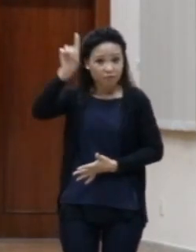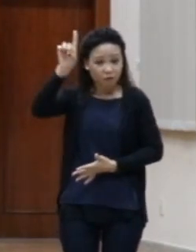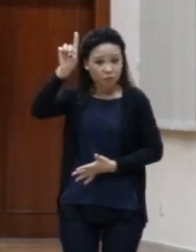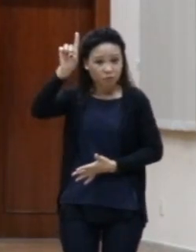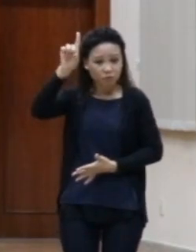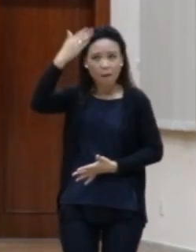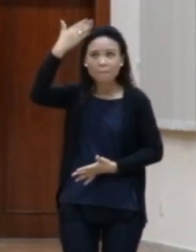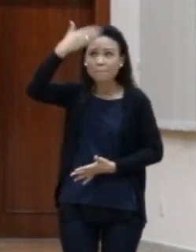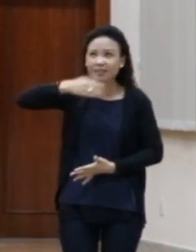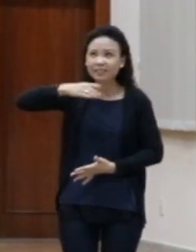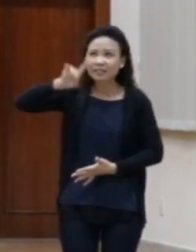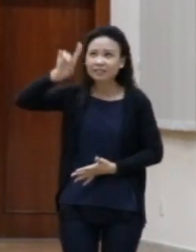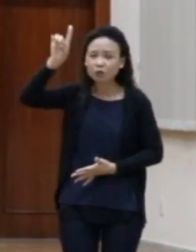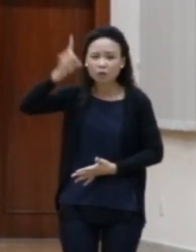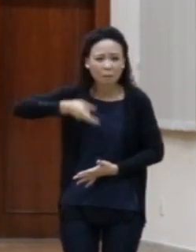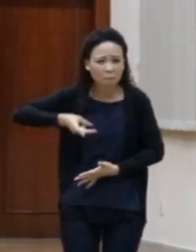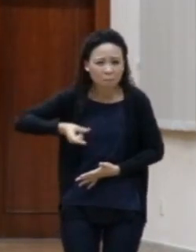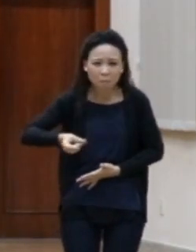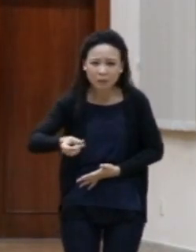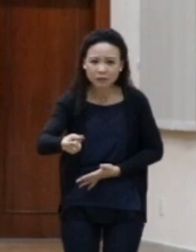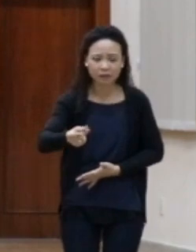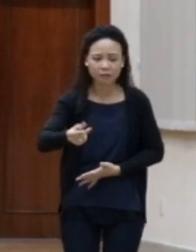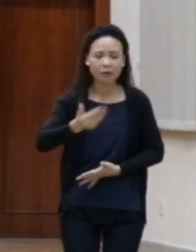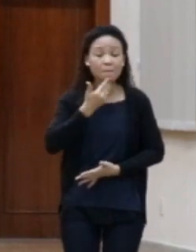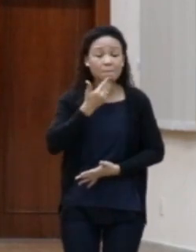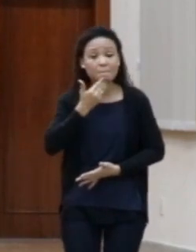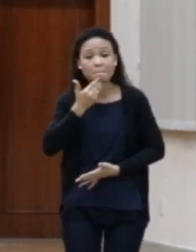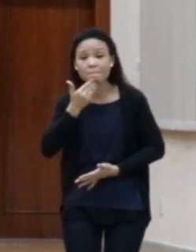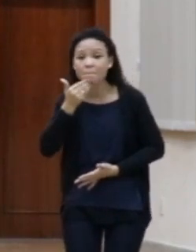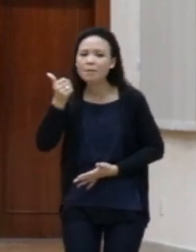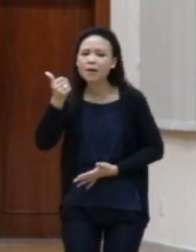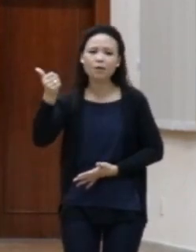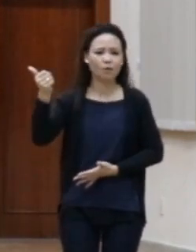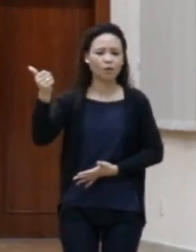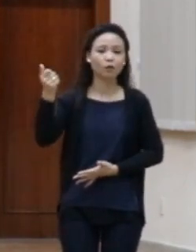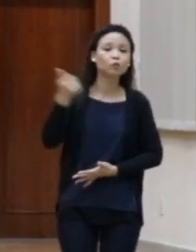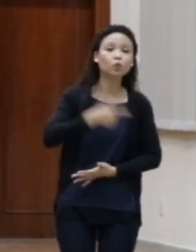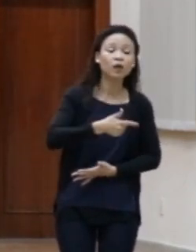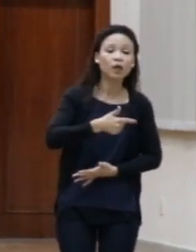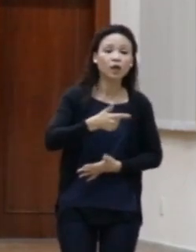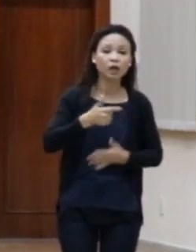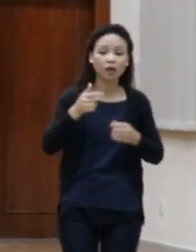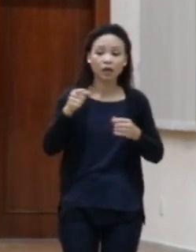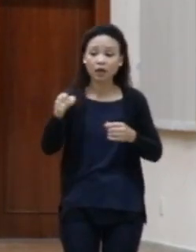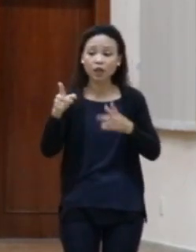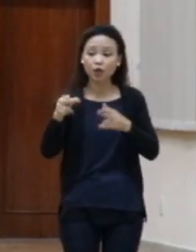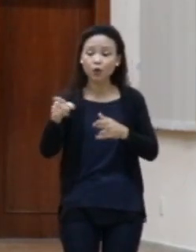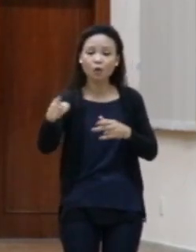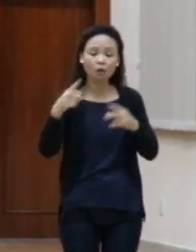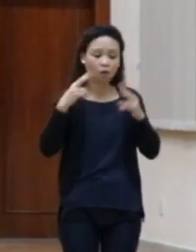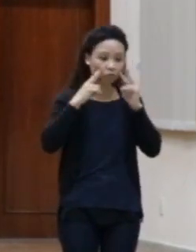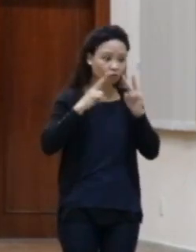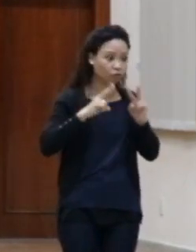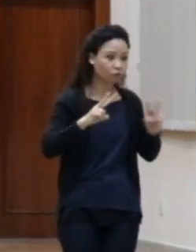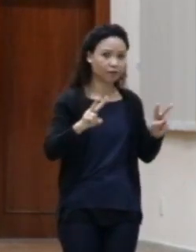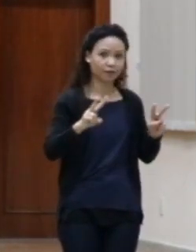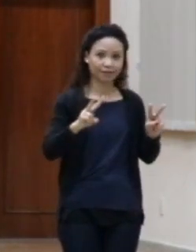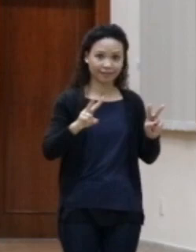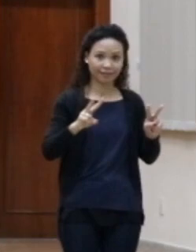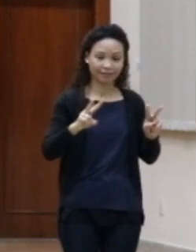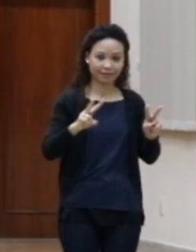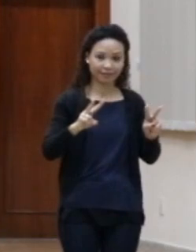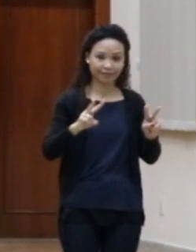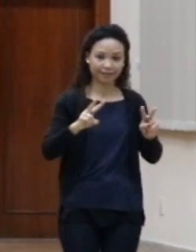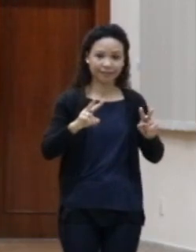é melhor do que ter olhos, é melhor do que não sofrer e permanecer